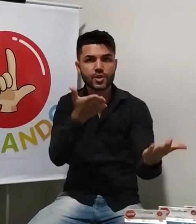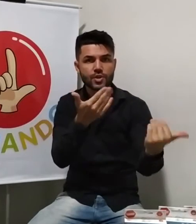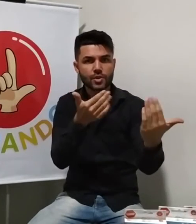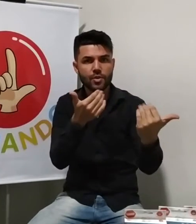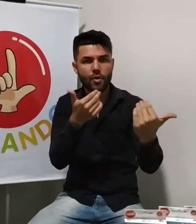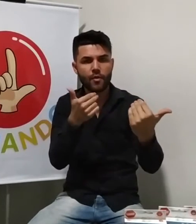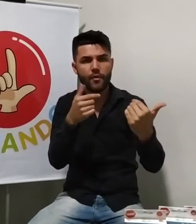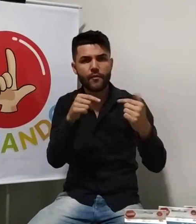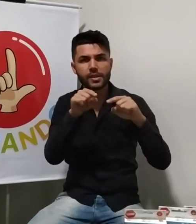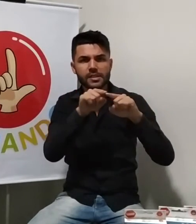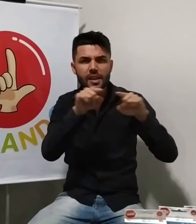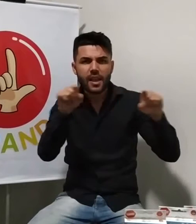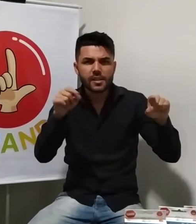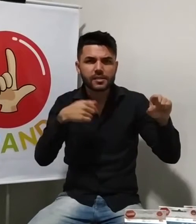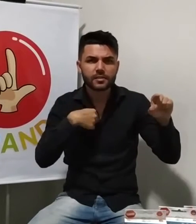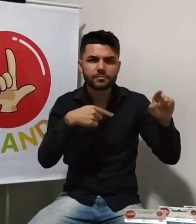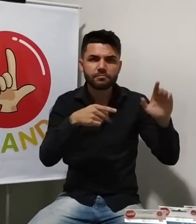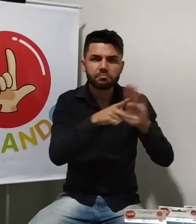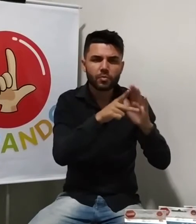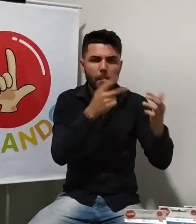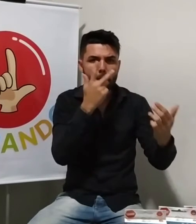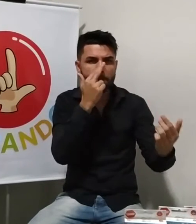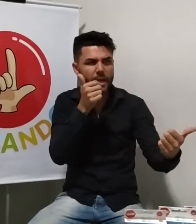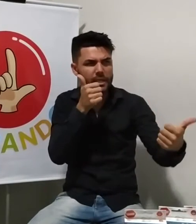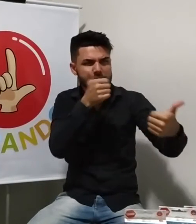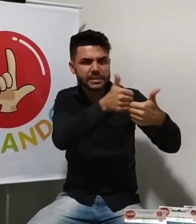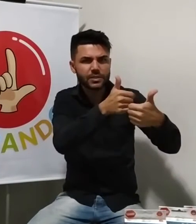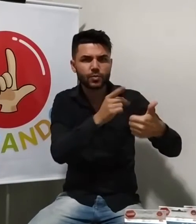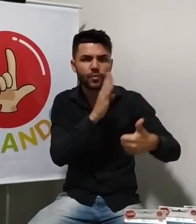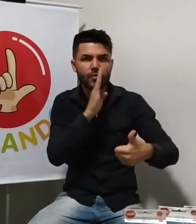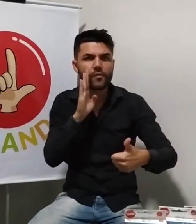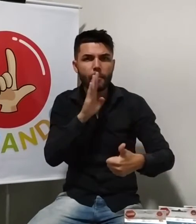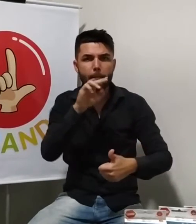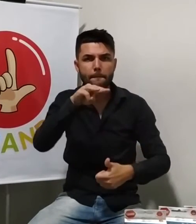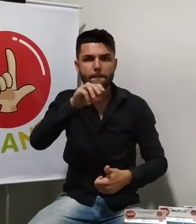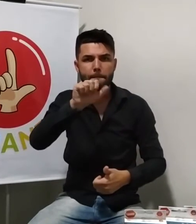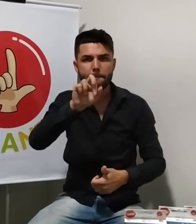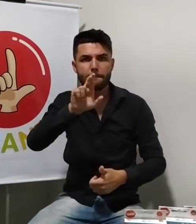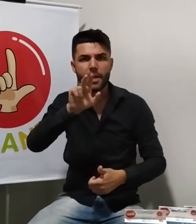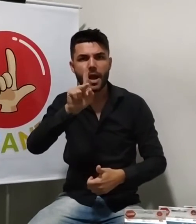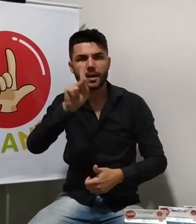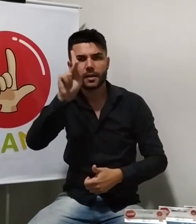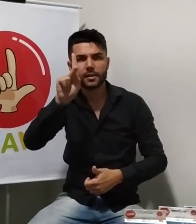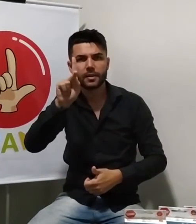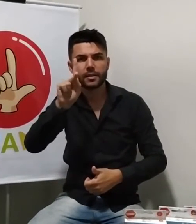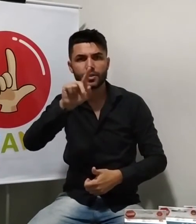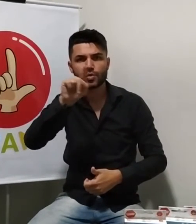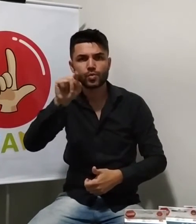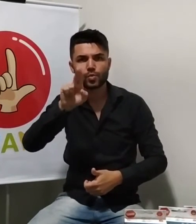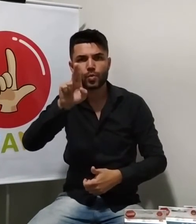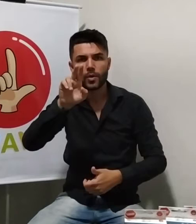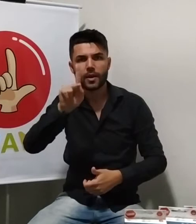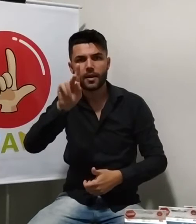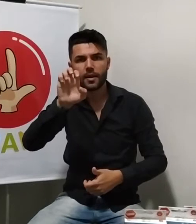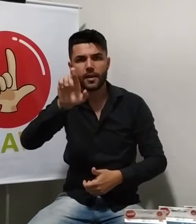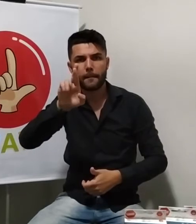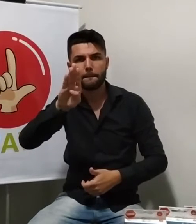apenas 33 anos de idade, fundador da Sambatec, a maior plataforma de vídeos da América Latina. Estou falando de